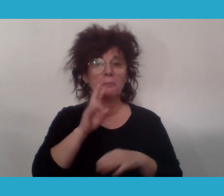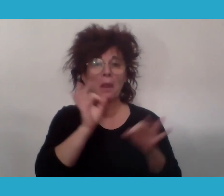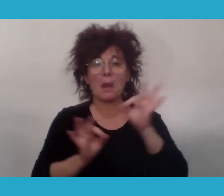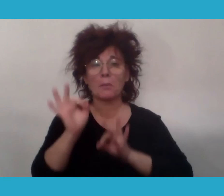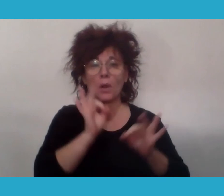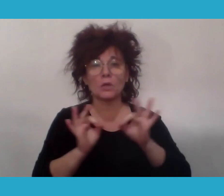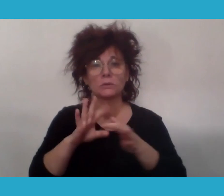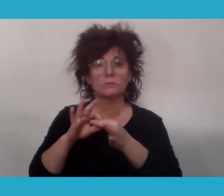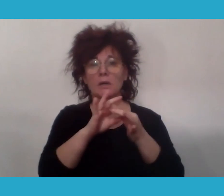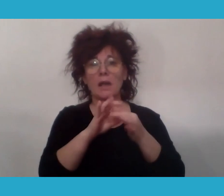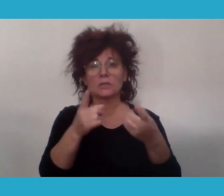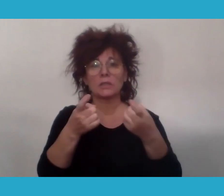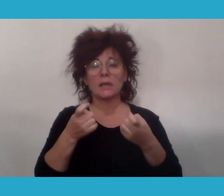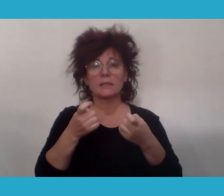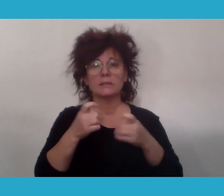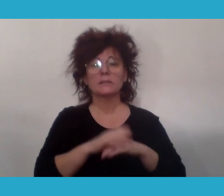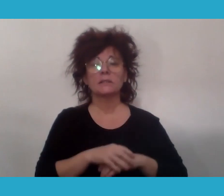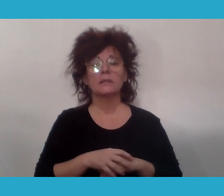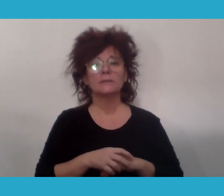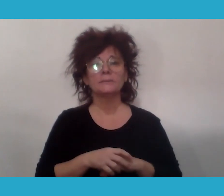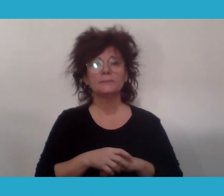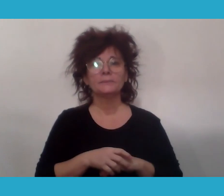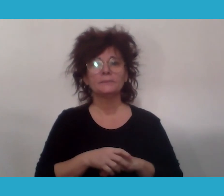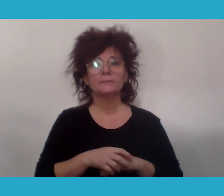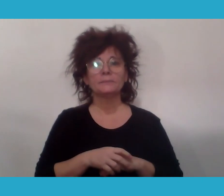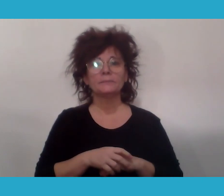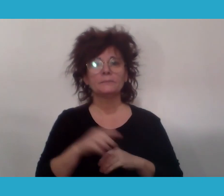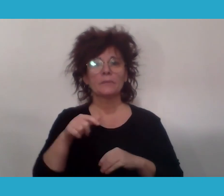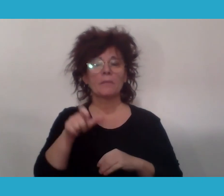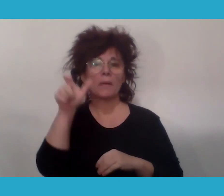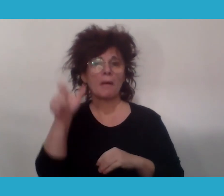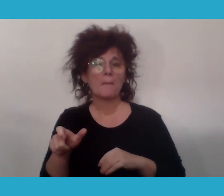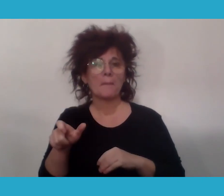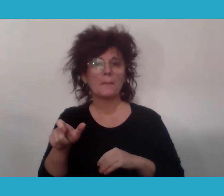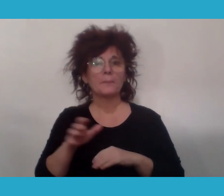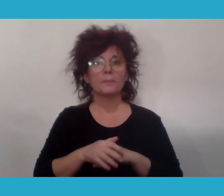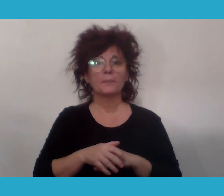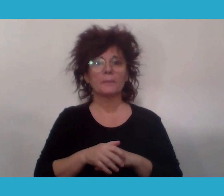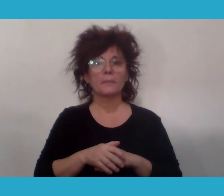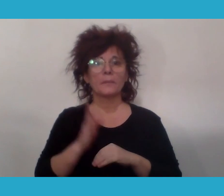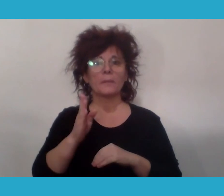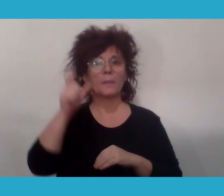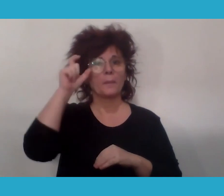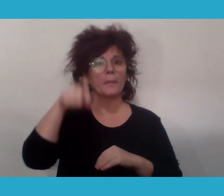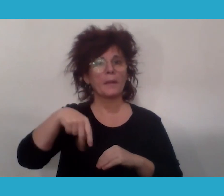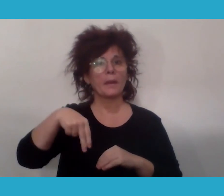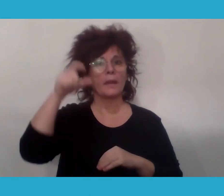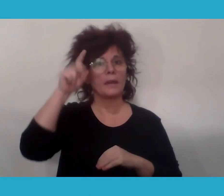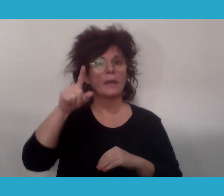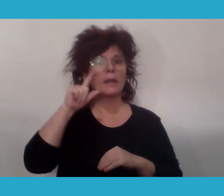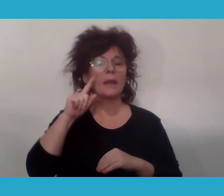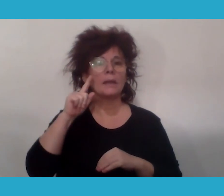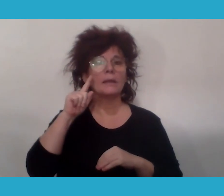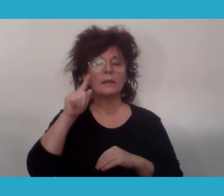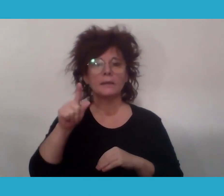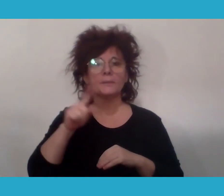proyecto acorde a las necesidades y a la parte habitacional de la zona. A continuación se le invita a participar al señor Benelli Claudio, quien